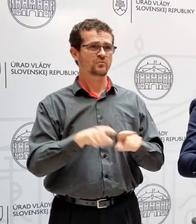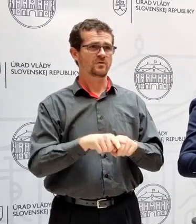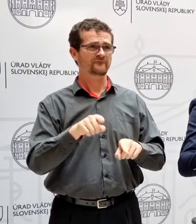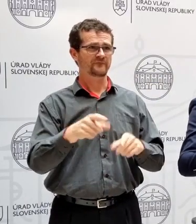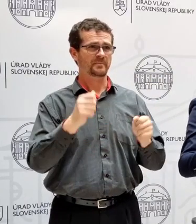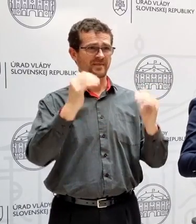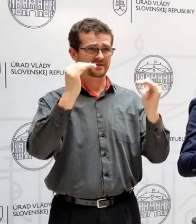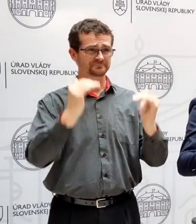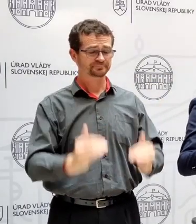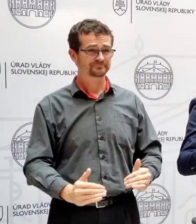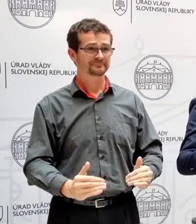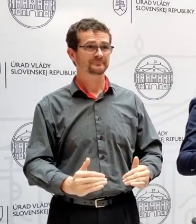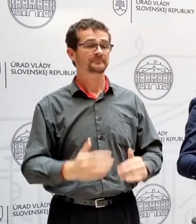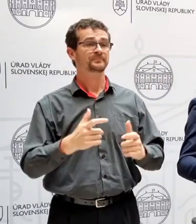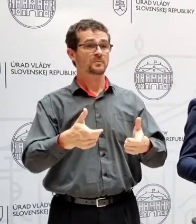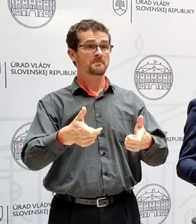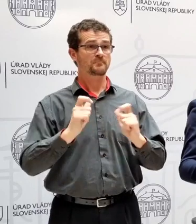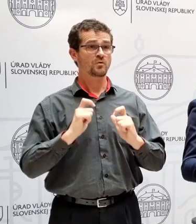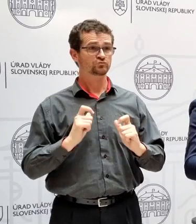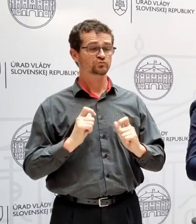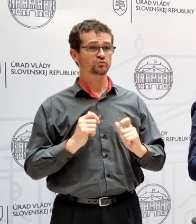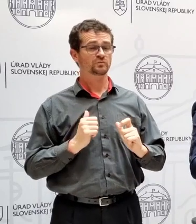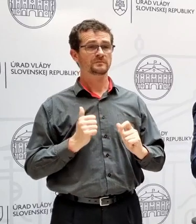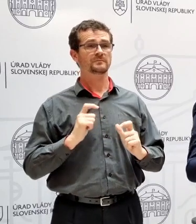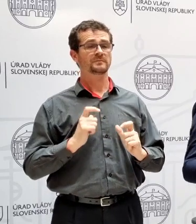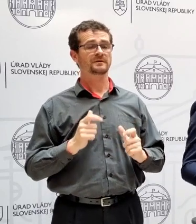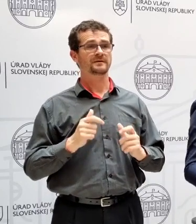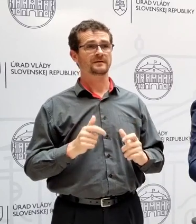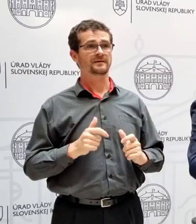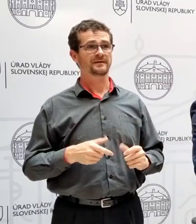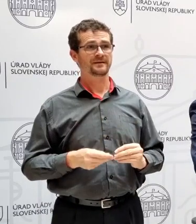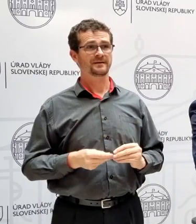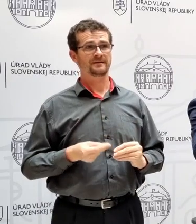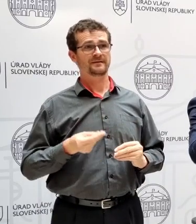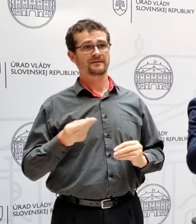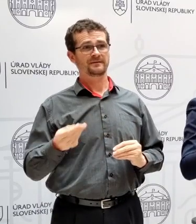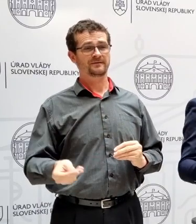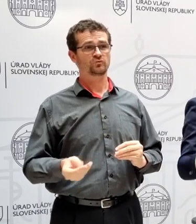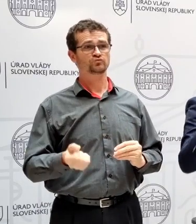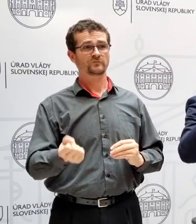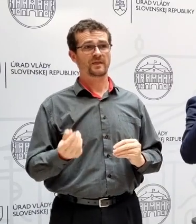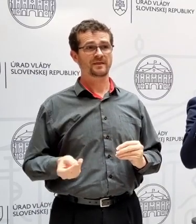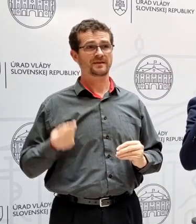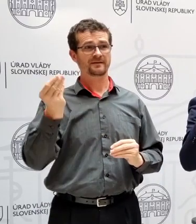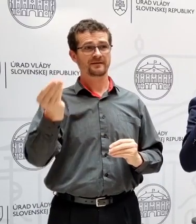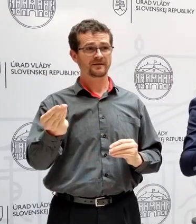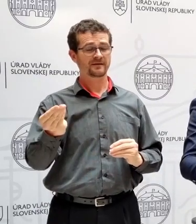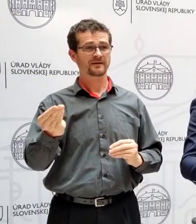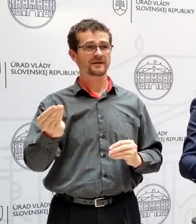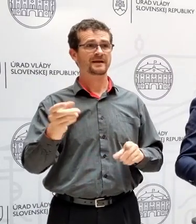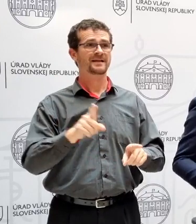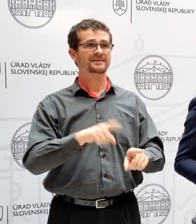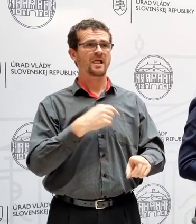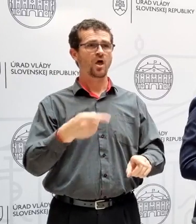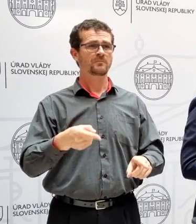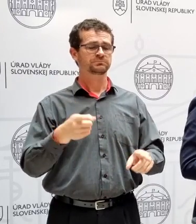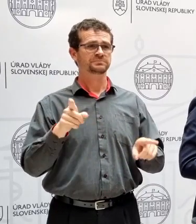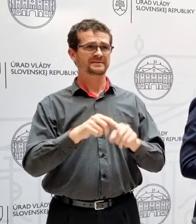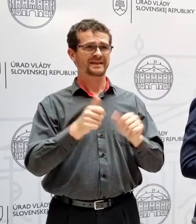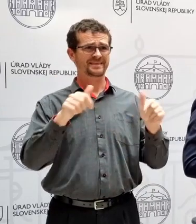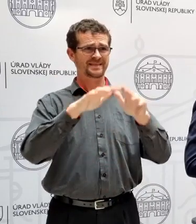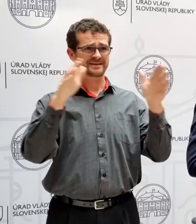peňazí. A keď si zoberiete pôžičku, aj keď tú pôžičku, ten dlžobný úpis dáte do ktoréhokoľvek šuflička, stále ten dlžobný úpis je v